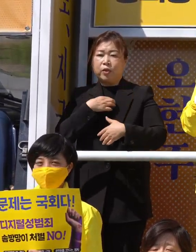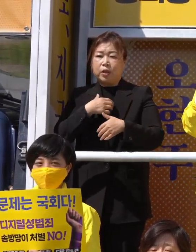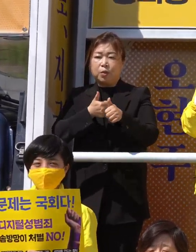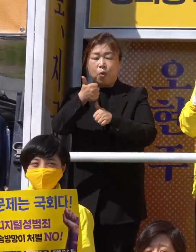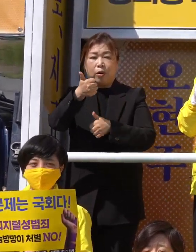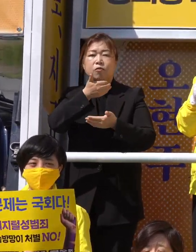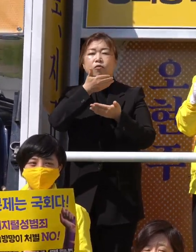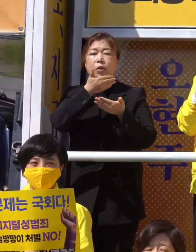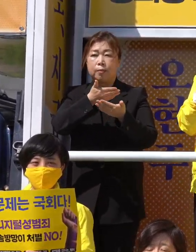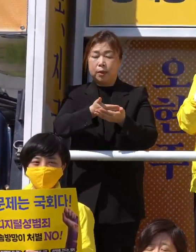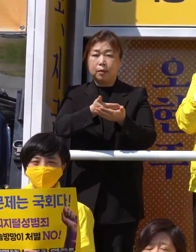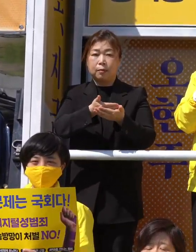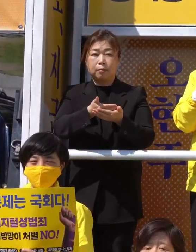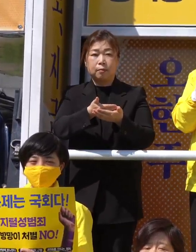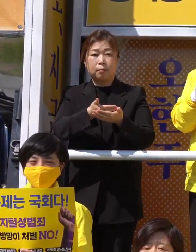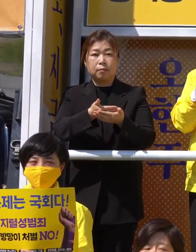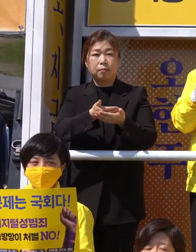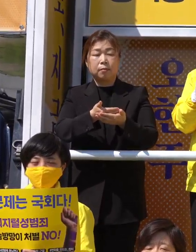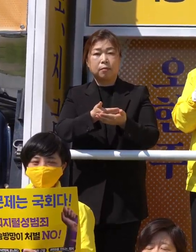것입니다.